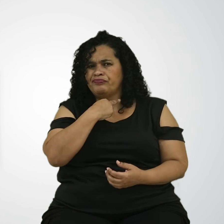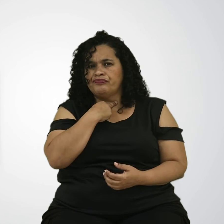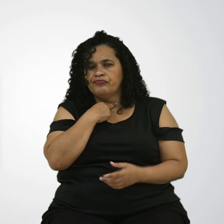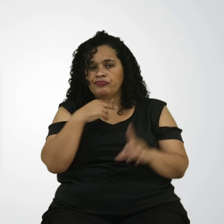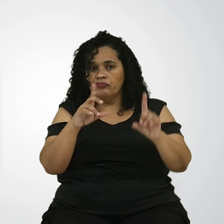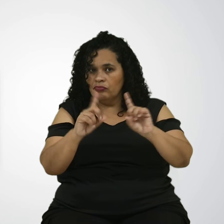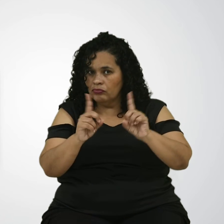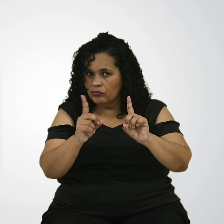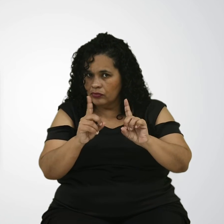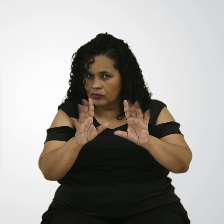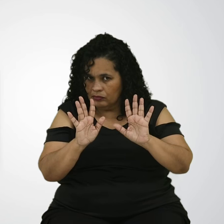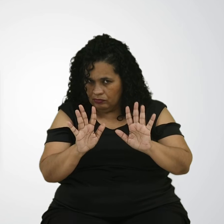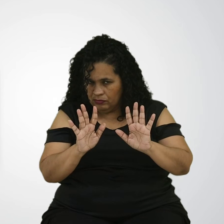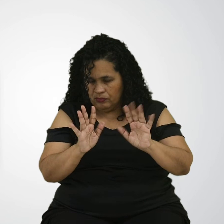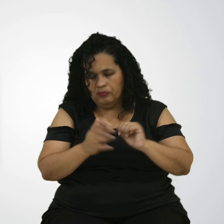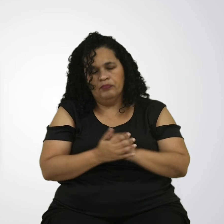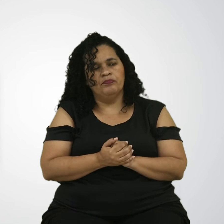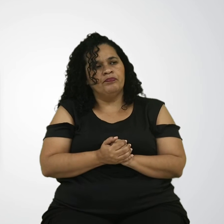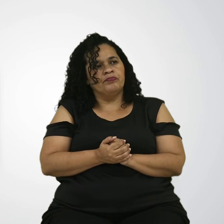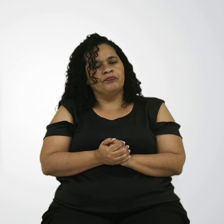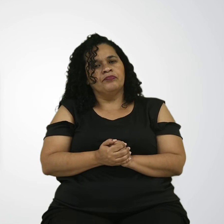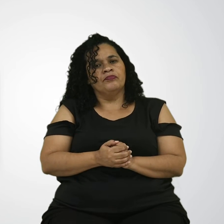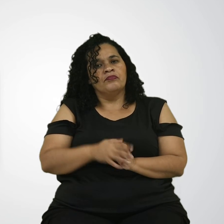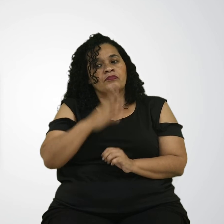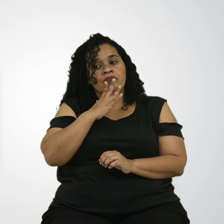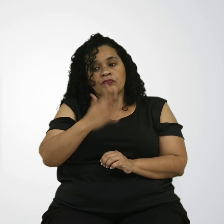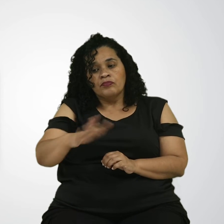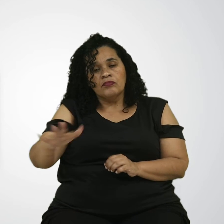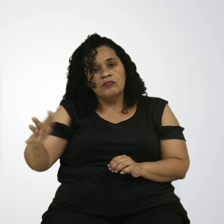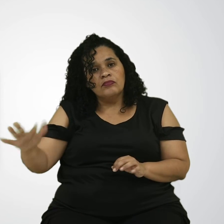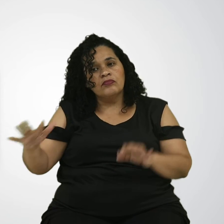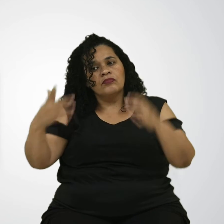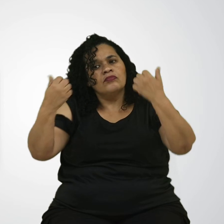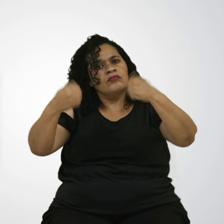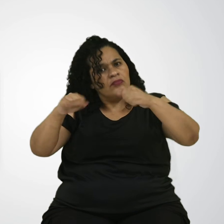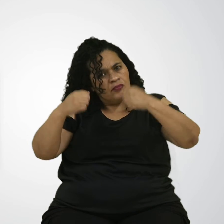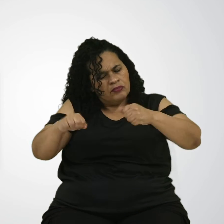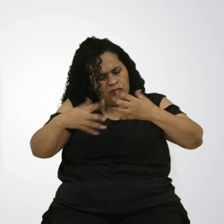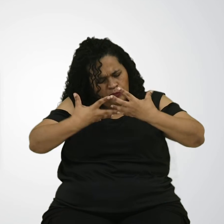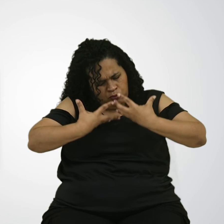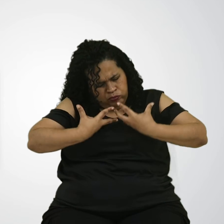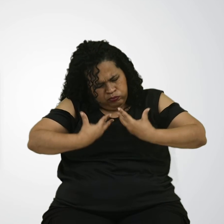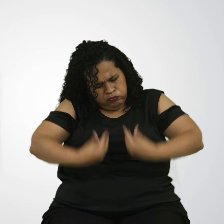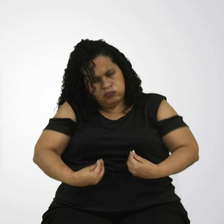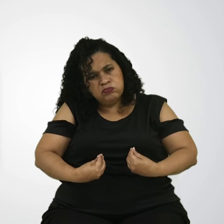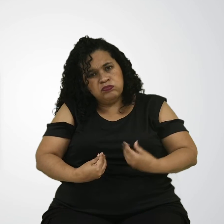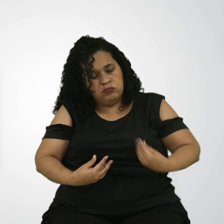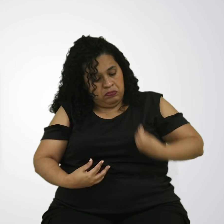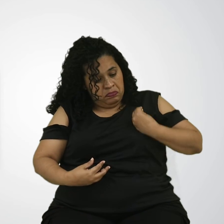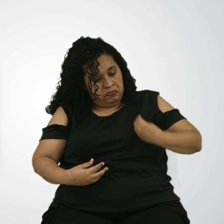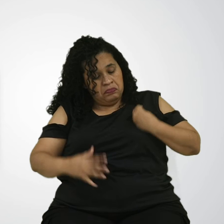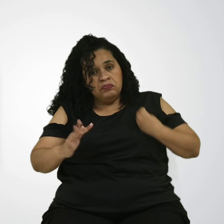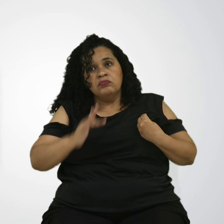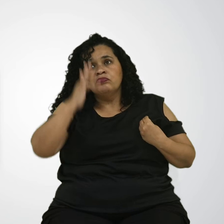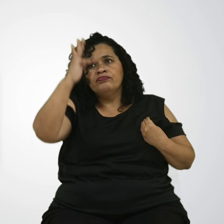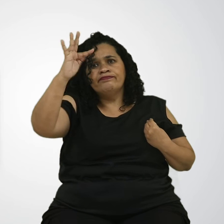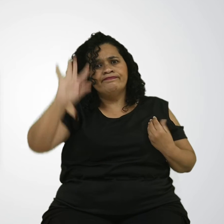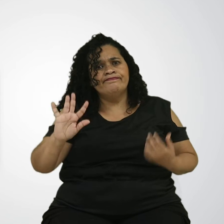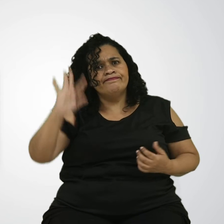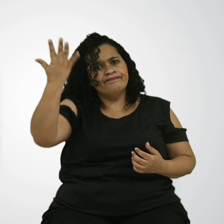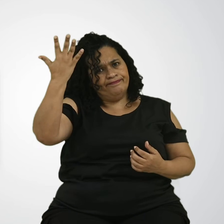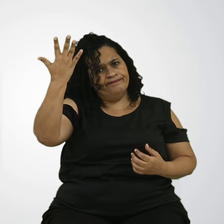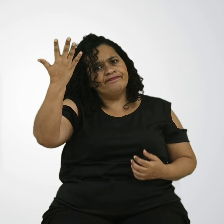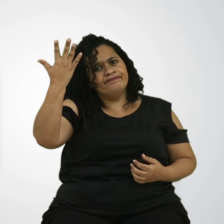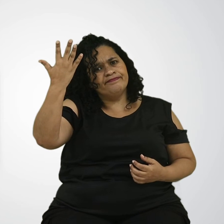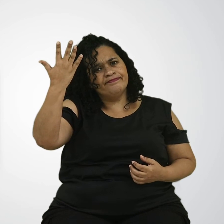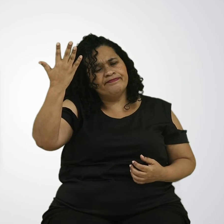na vida de uma criança é importante que ela tenha, porque a vida é decepção. Vai acontecer. Vai acontecer.